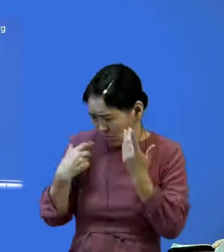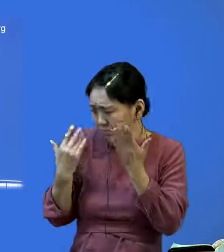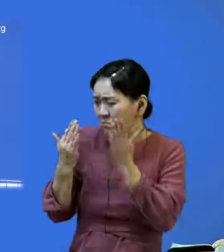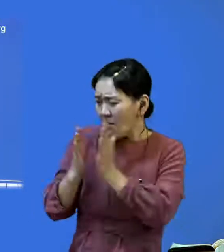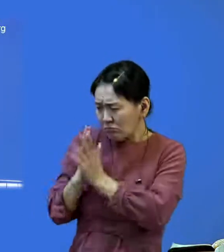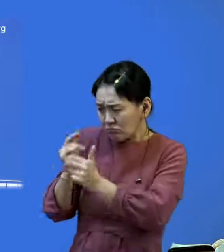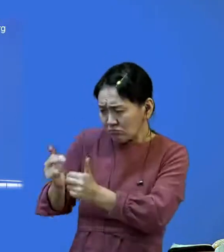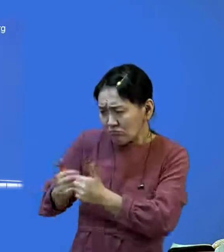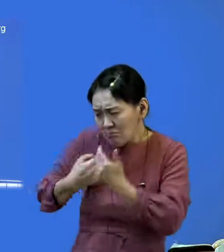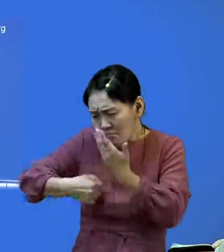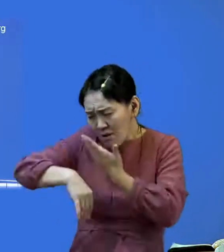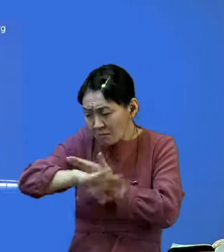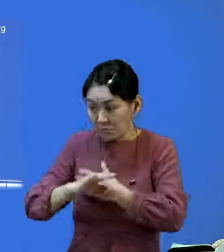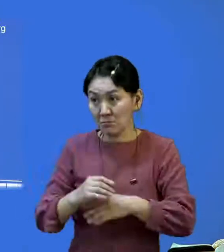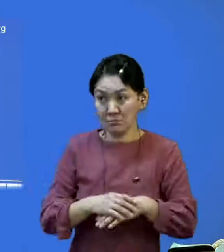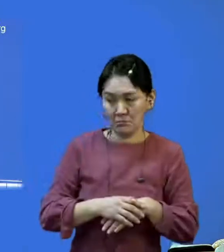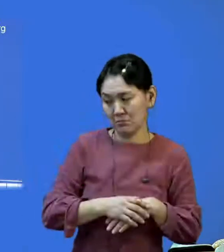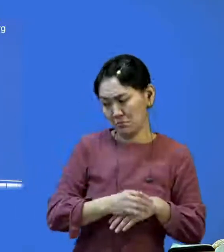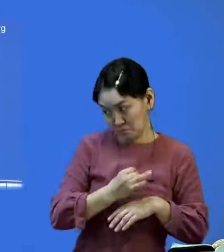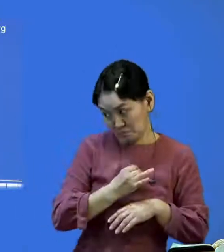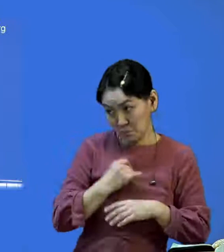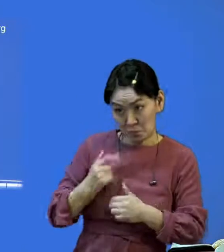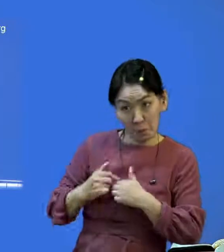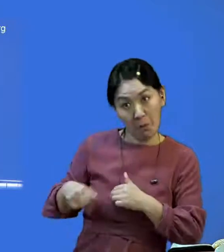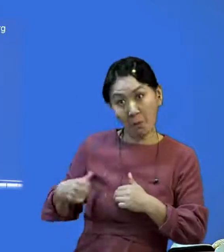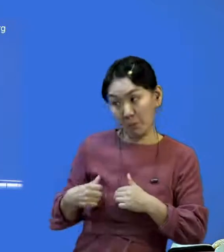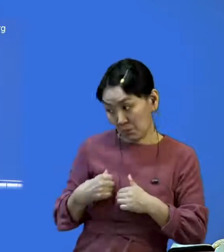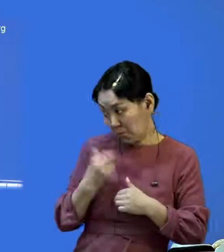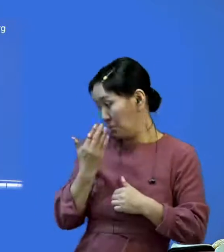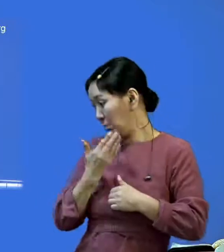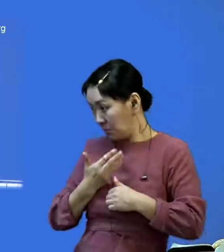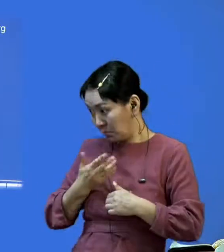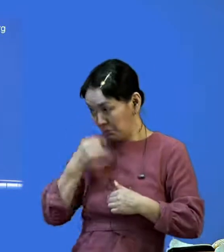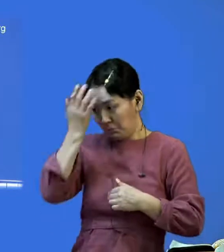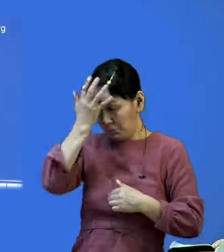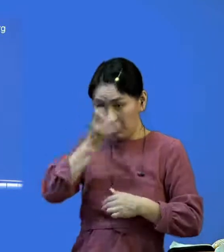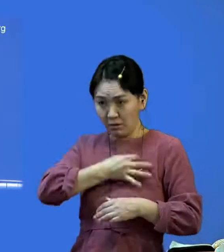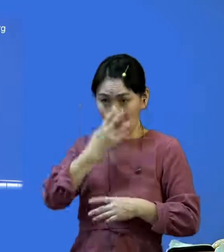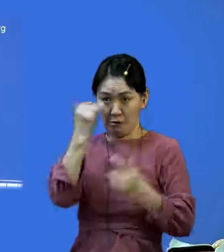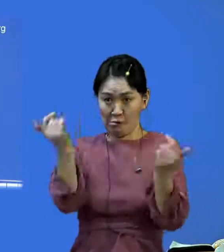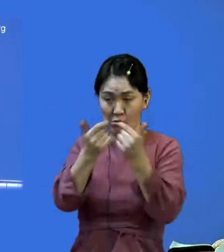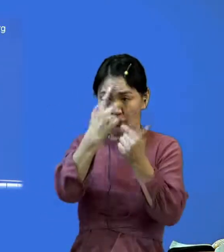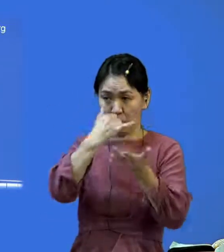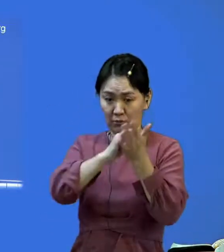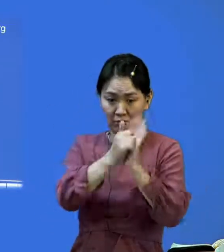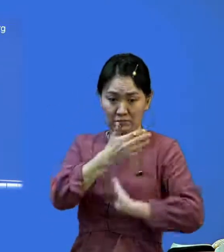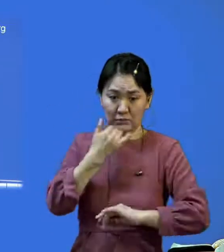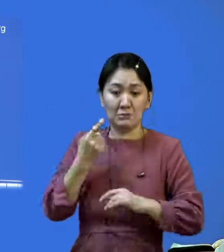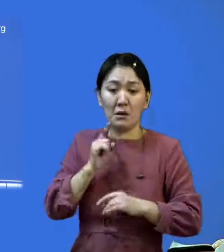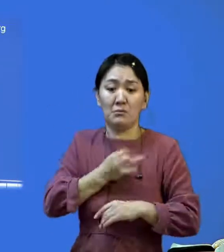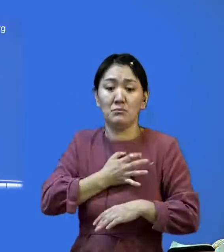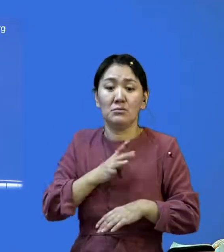байж тусалж хамгаалж байдаг нэгэнд ягаад итгэхгүй байгаа юм бэ? Аа?